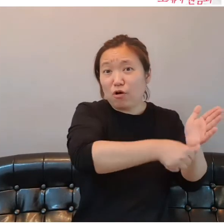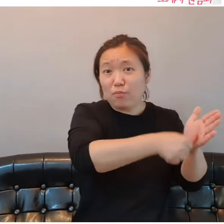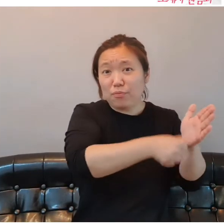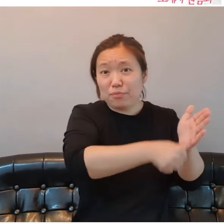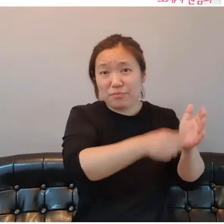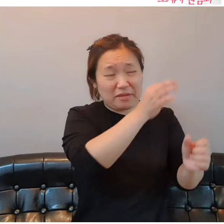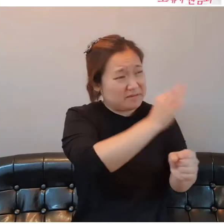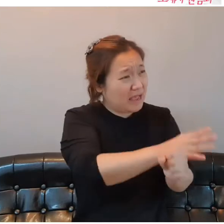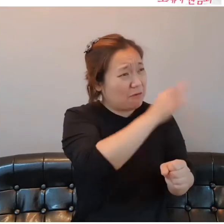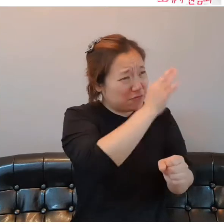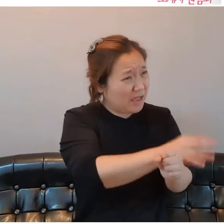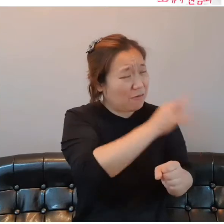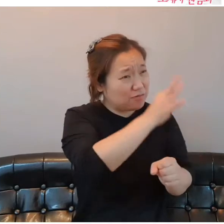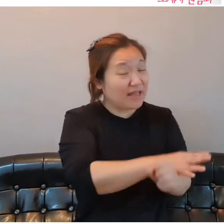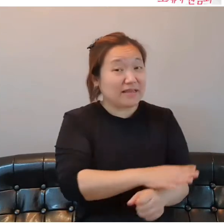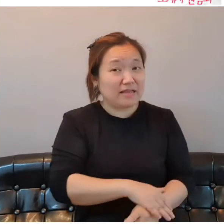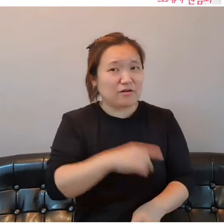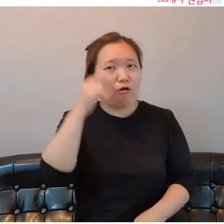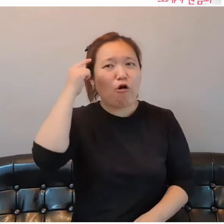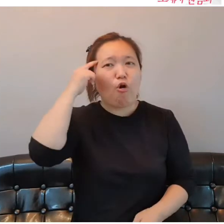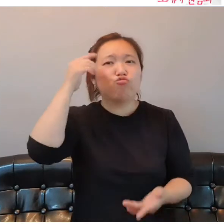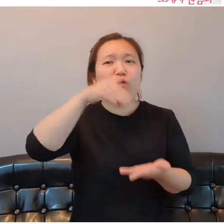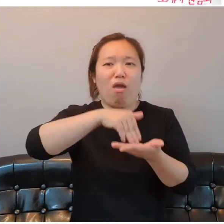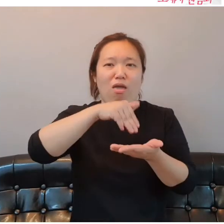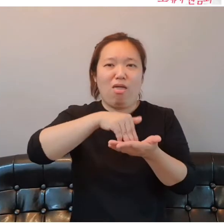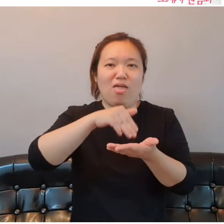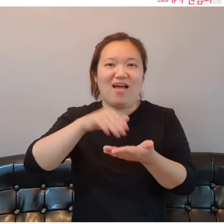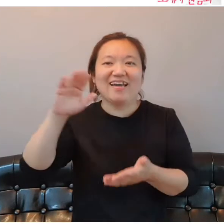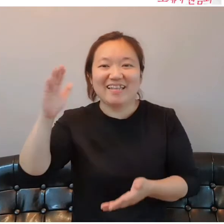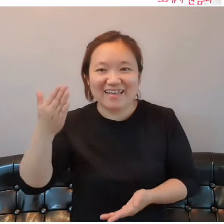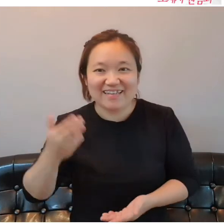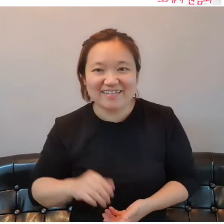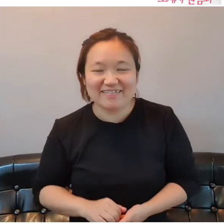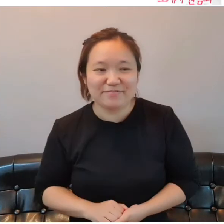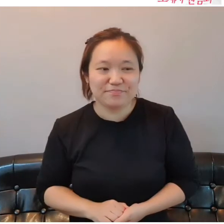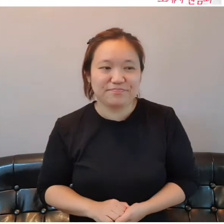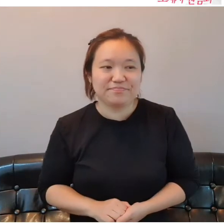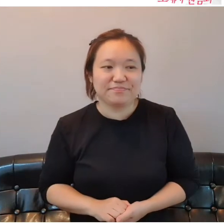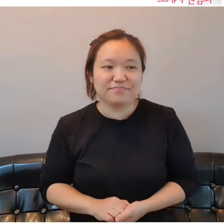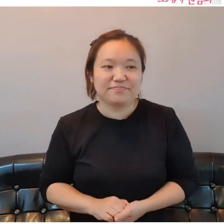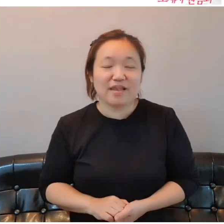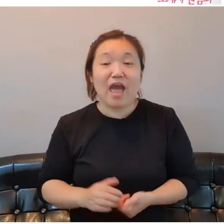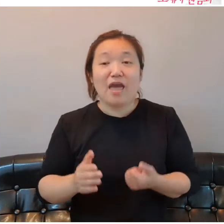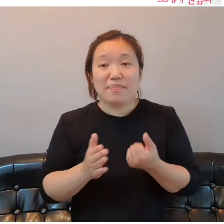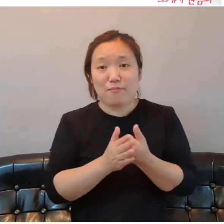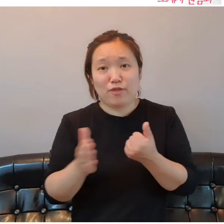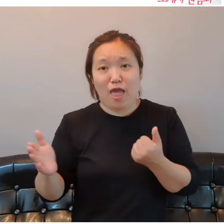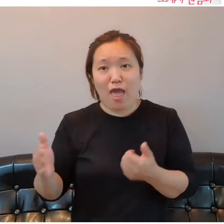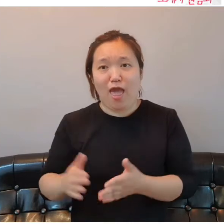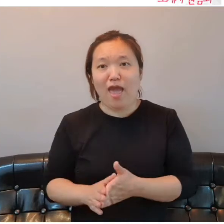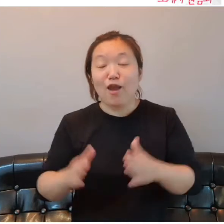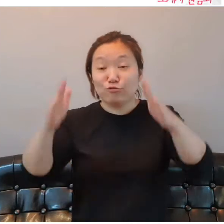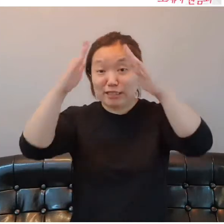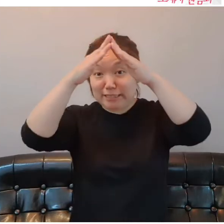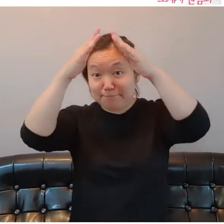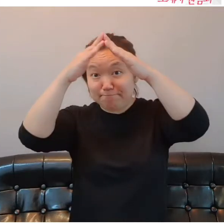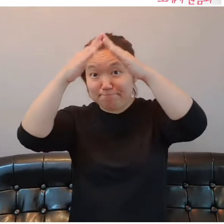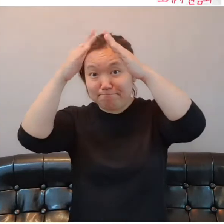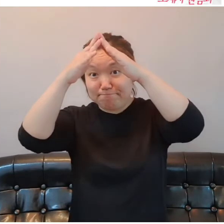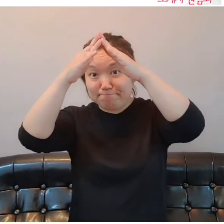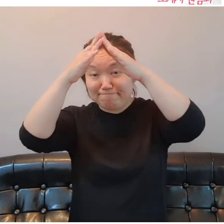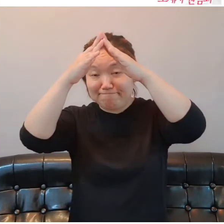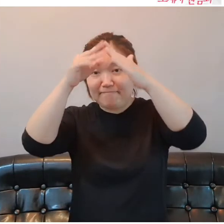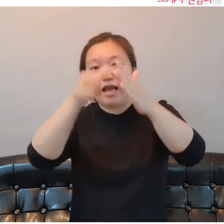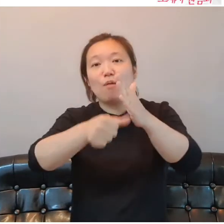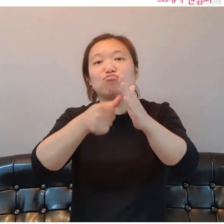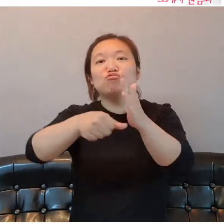겁니다. 비우기 습관을 통해 물건을 사는 집이 아닌 사람이 사는 느낌을 비로소 갖게